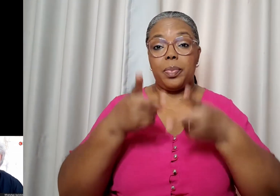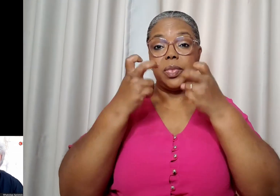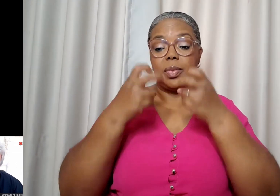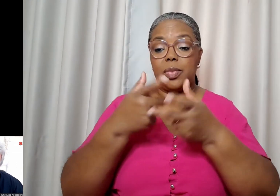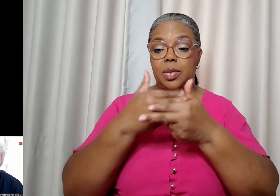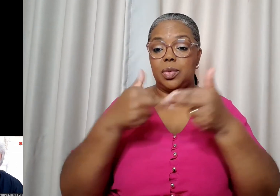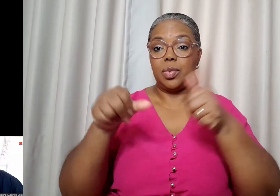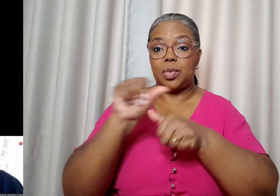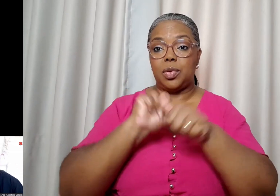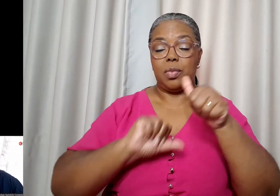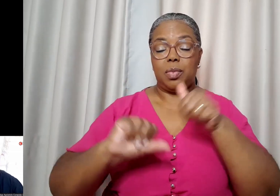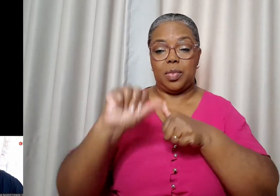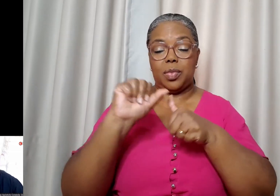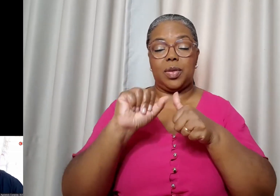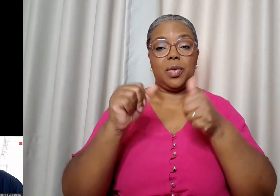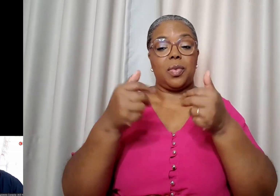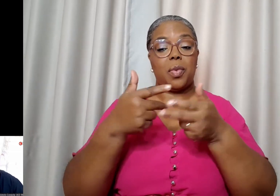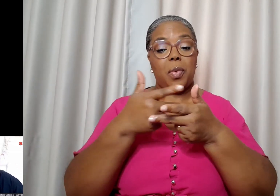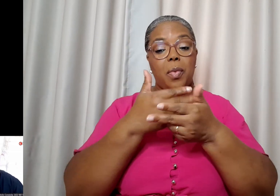lado